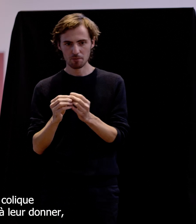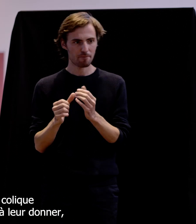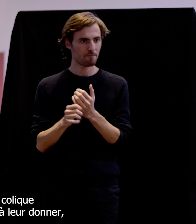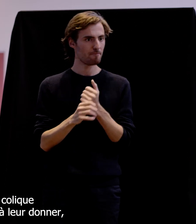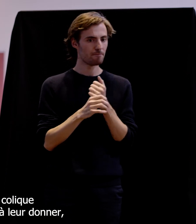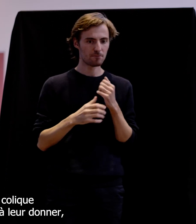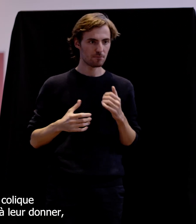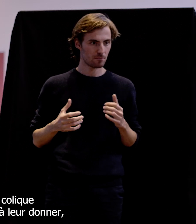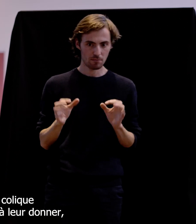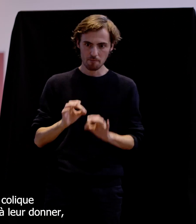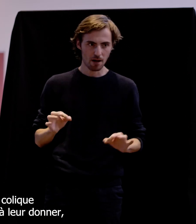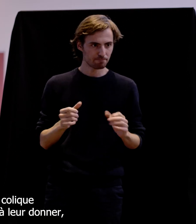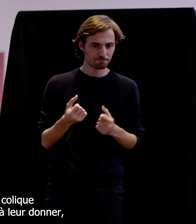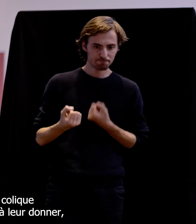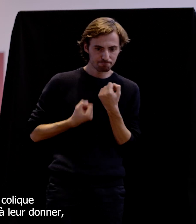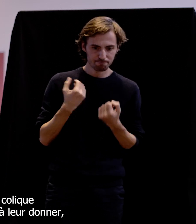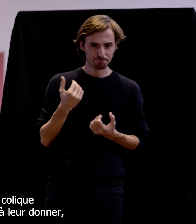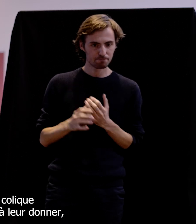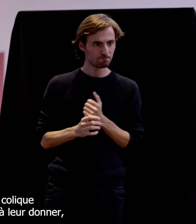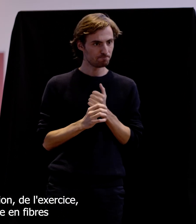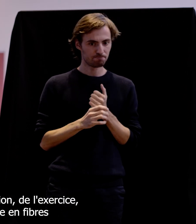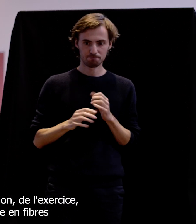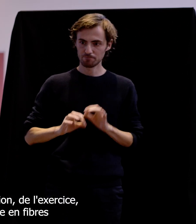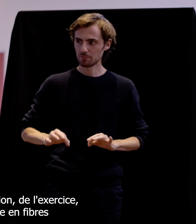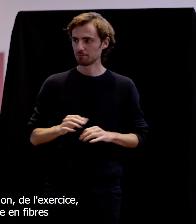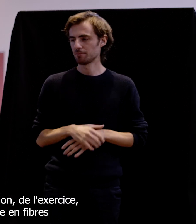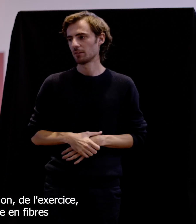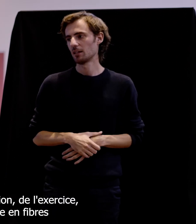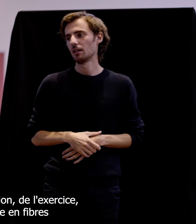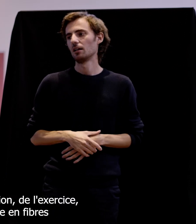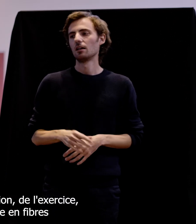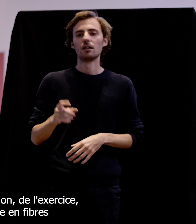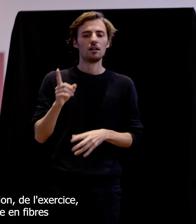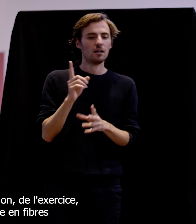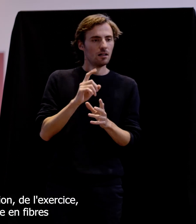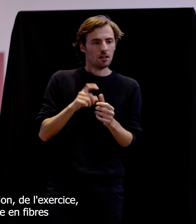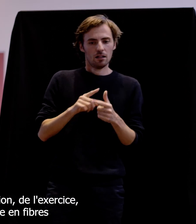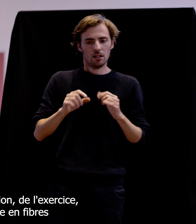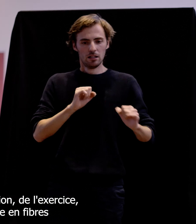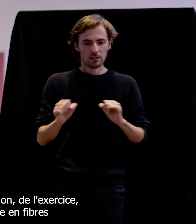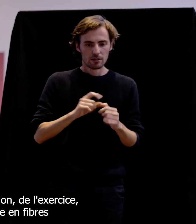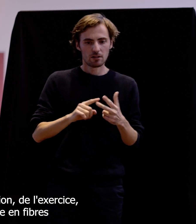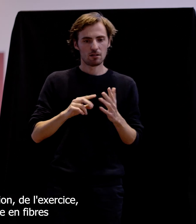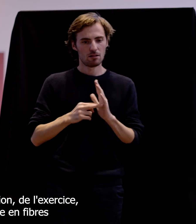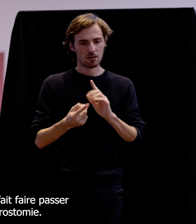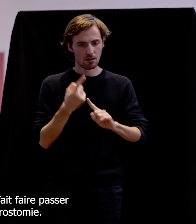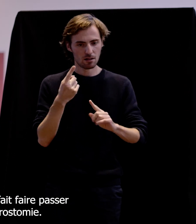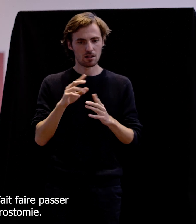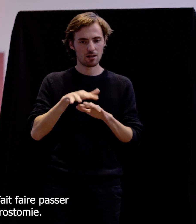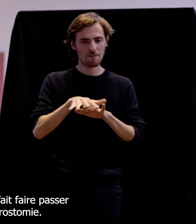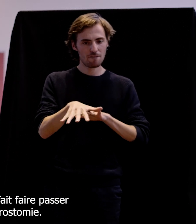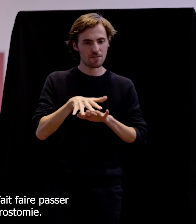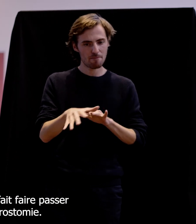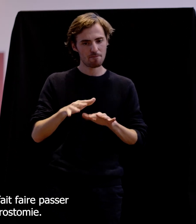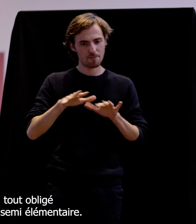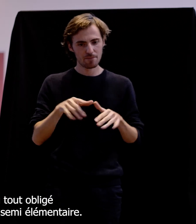de douleur colique, et ne pas hésiter à leur donner, en plus de l'hydratation, de l'exercice, régime riche en fibres, qu'on peut tout à